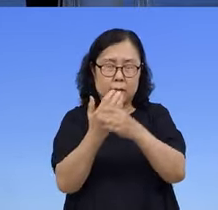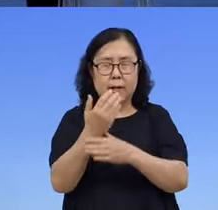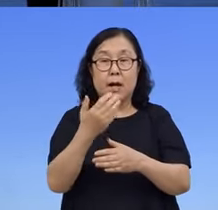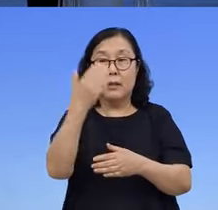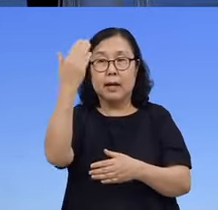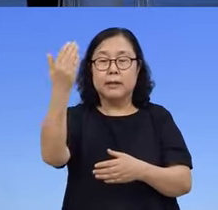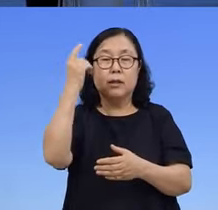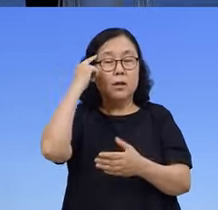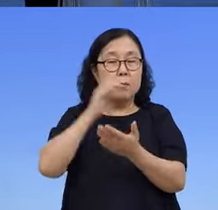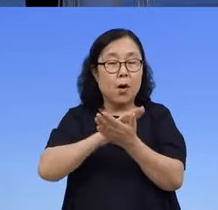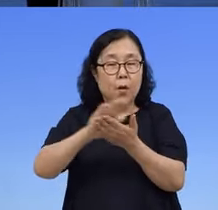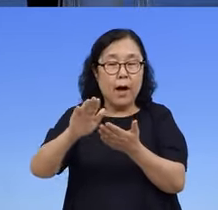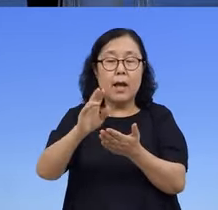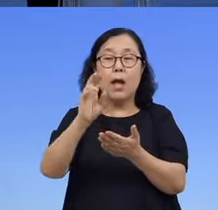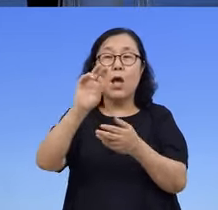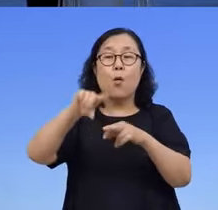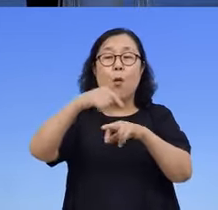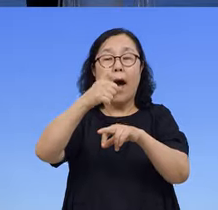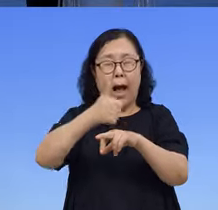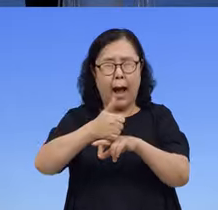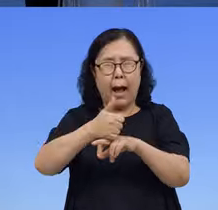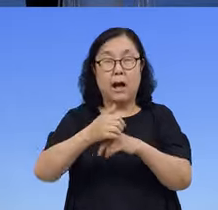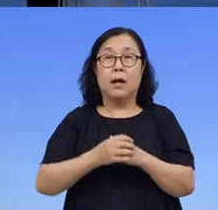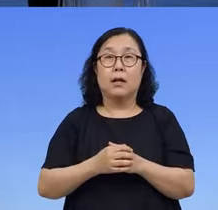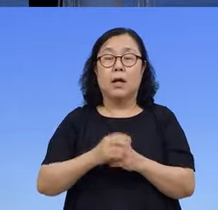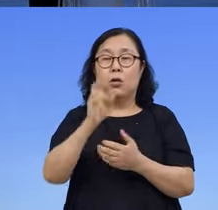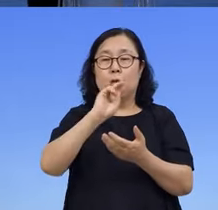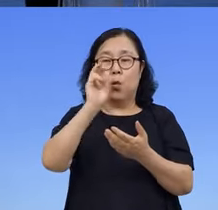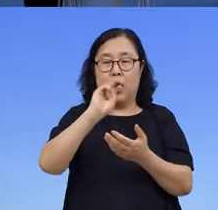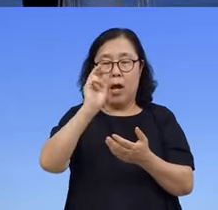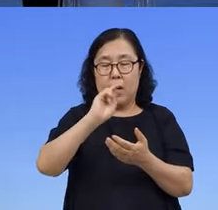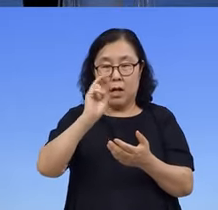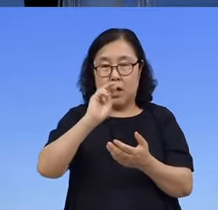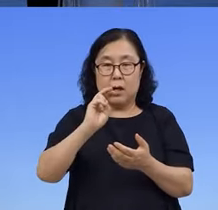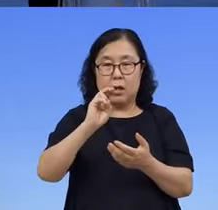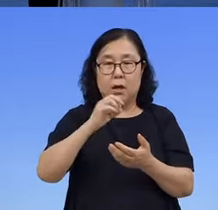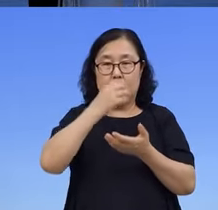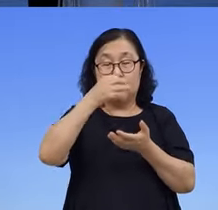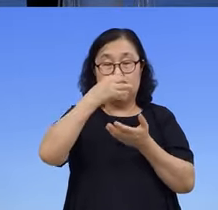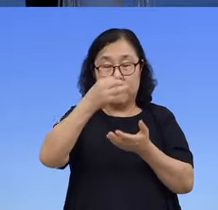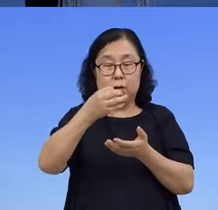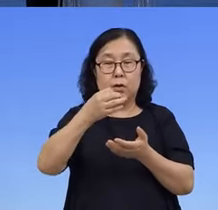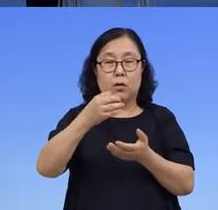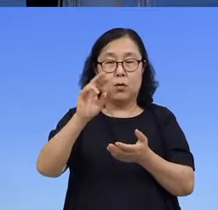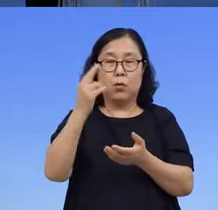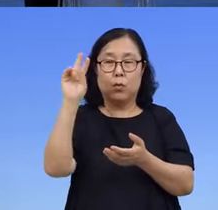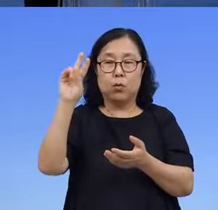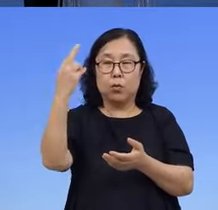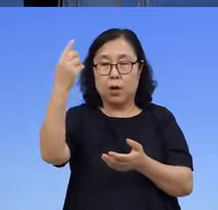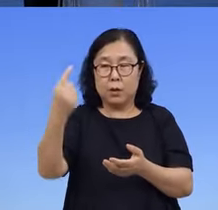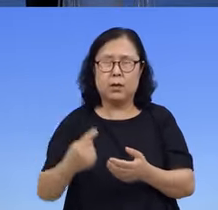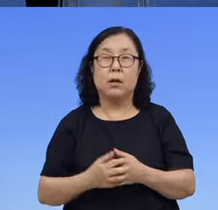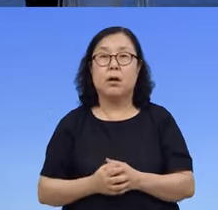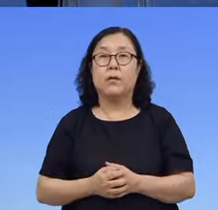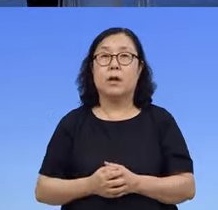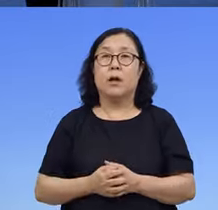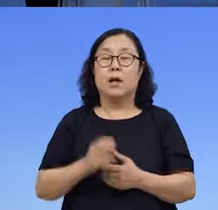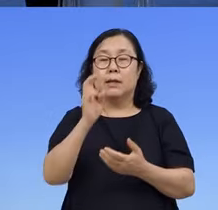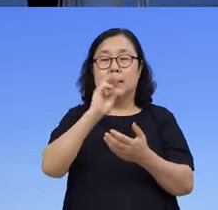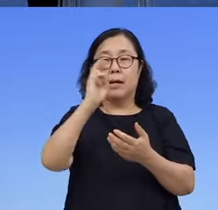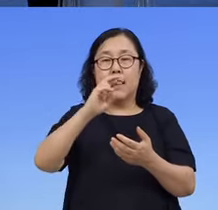찬양입니다. 당신은 평화의 왕. 자세한 가사도 모른 채 계속 그 부분만 부르며 내려왔습니다.